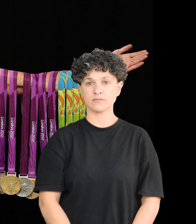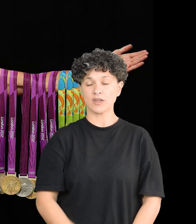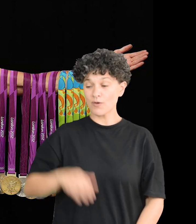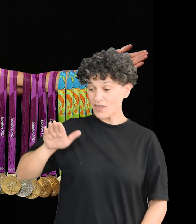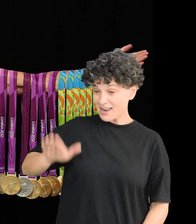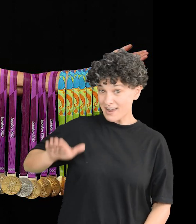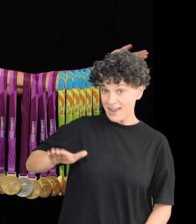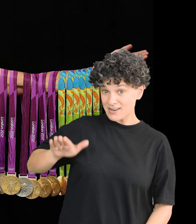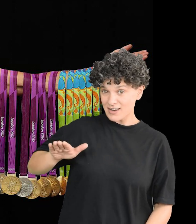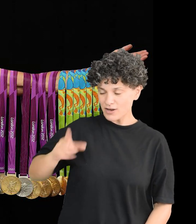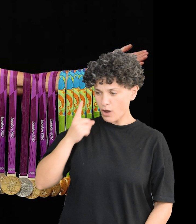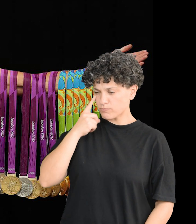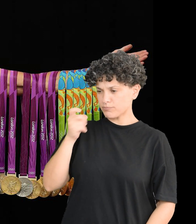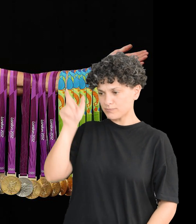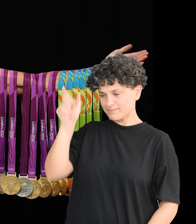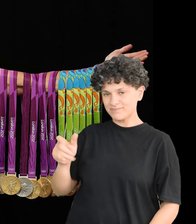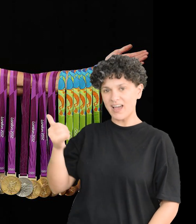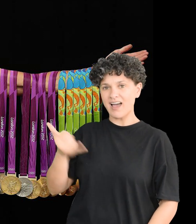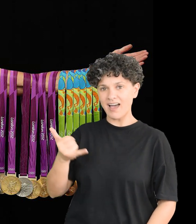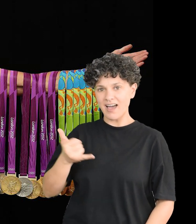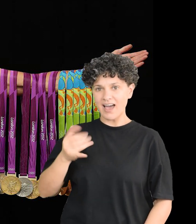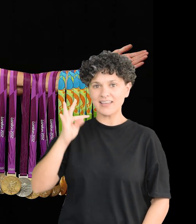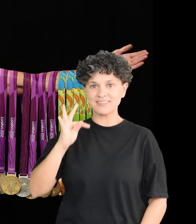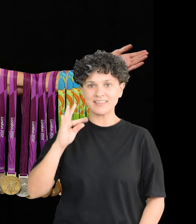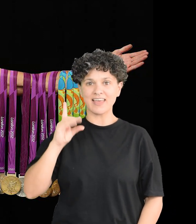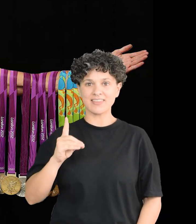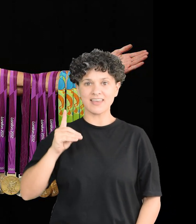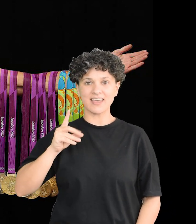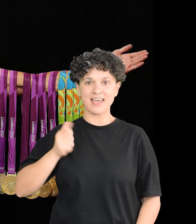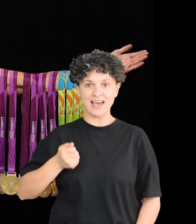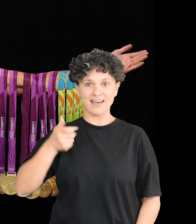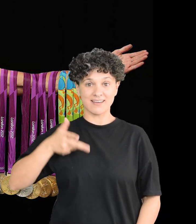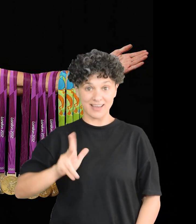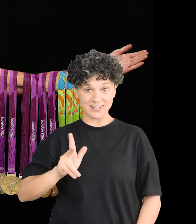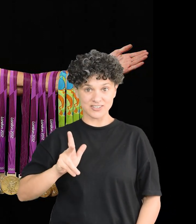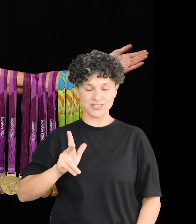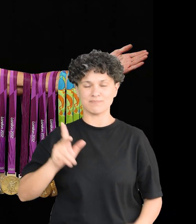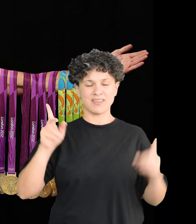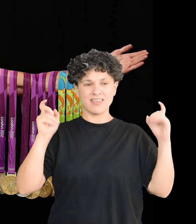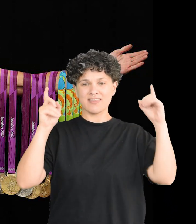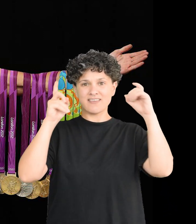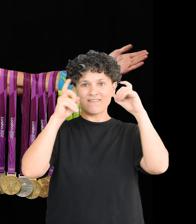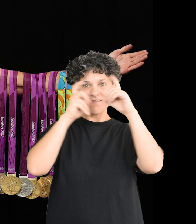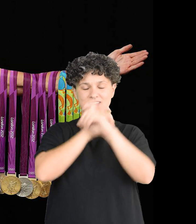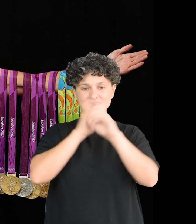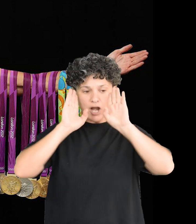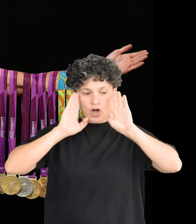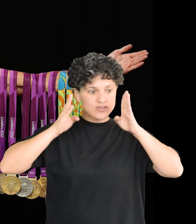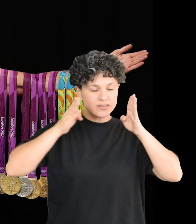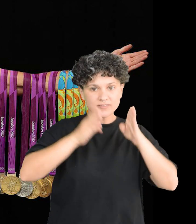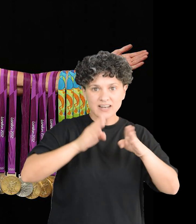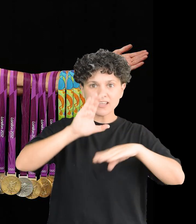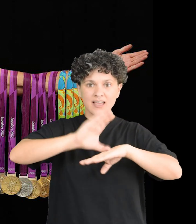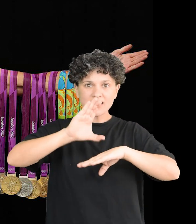solo era un niño cuando le diagnosticaron trastorno por déficit de atención con hiperactividad le era difícil